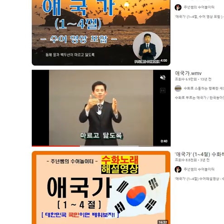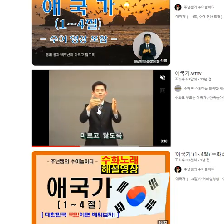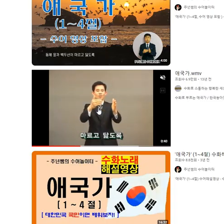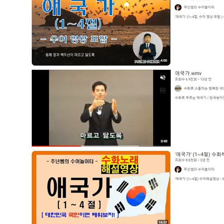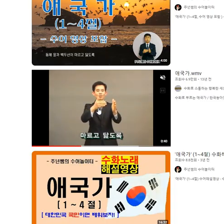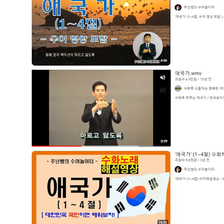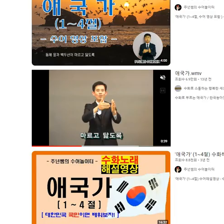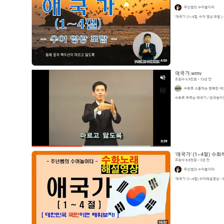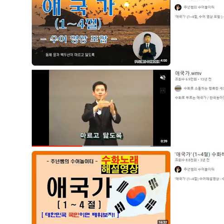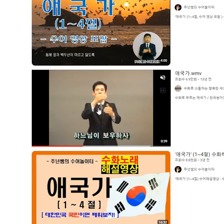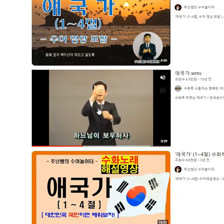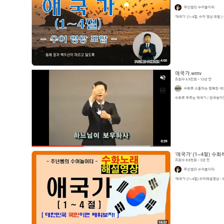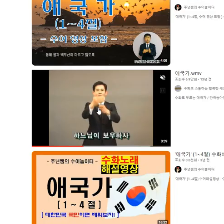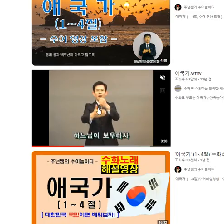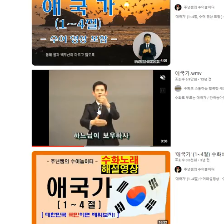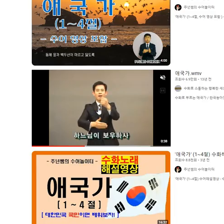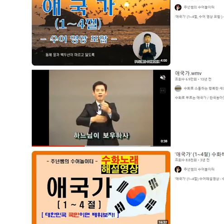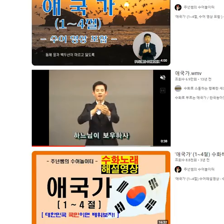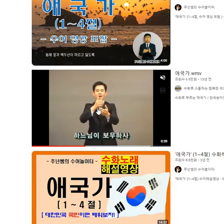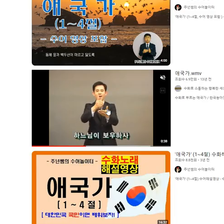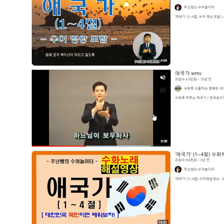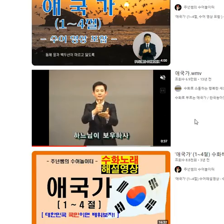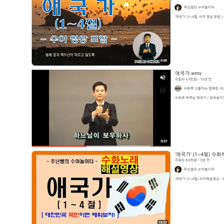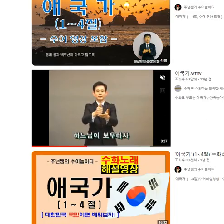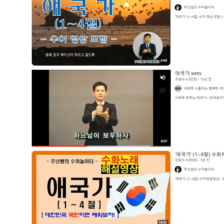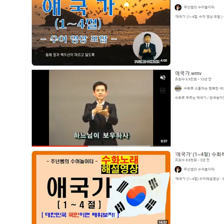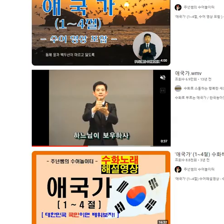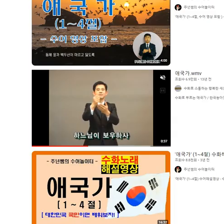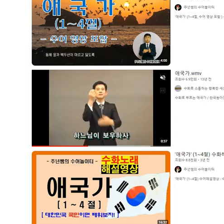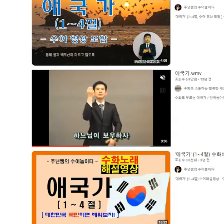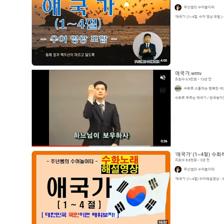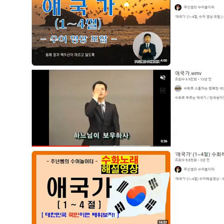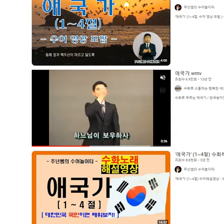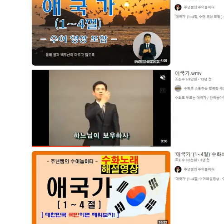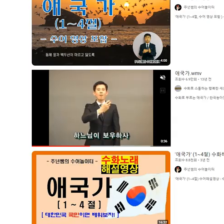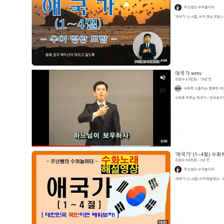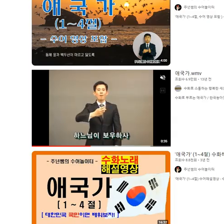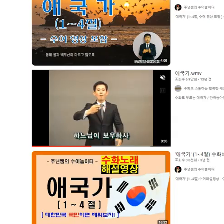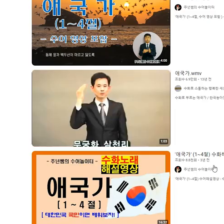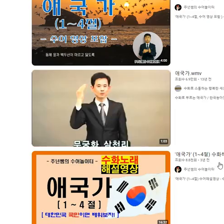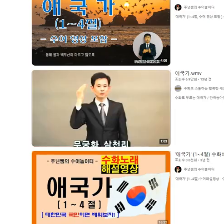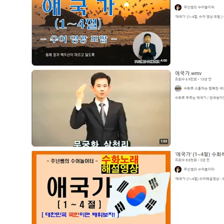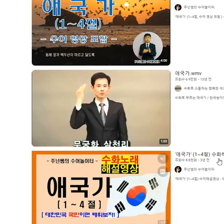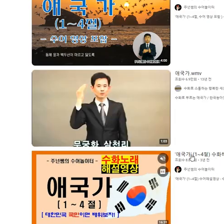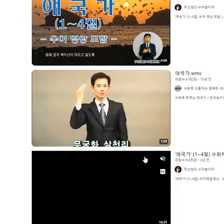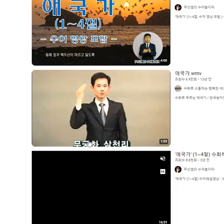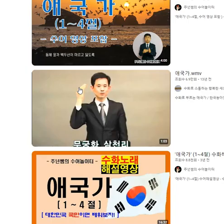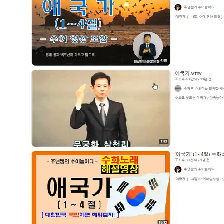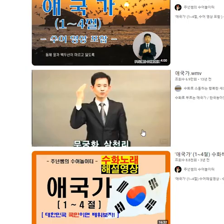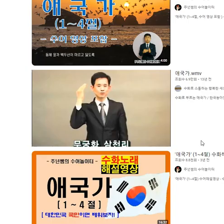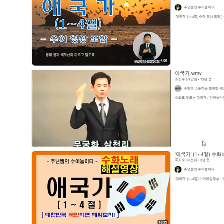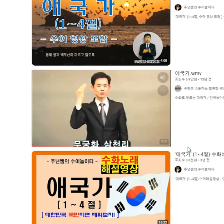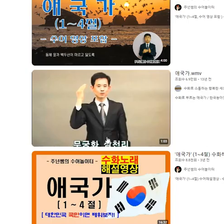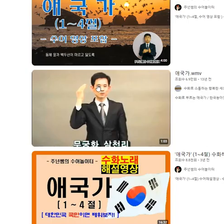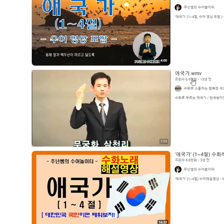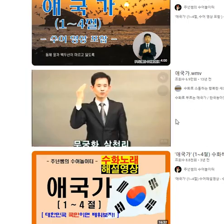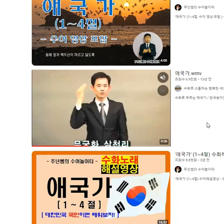수화 사용하는 단어나 표현을 다르게 쓰시는 분들이 계셨는데 어쨌든 2008년에